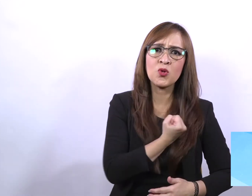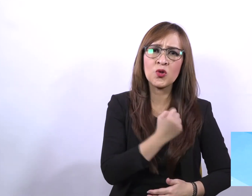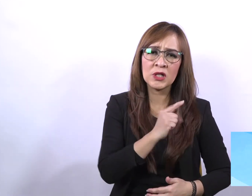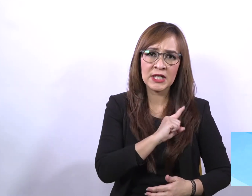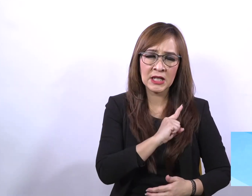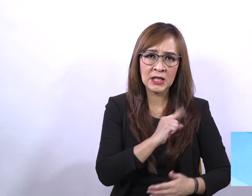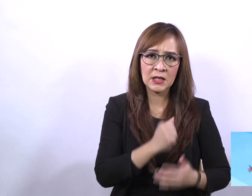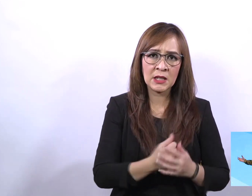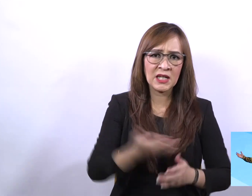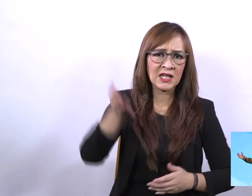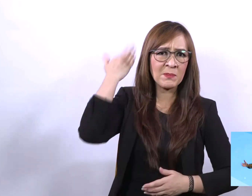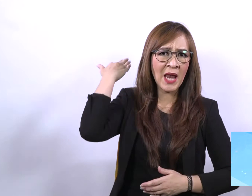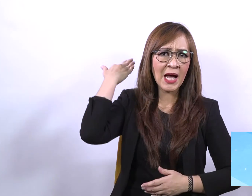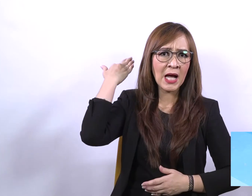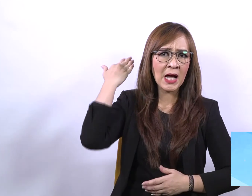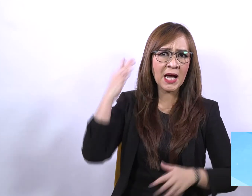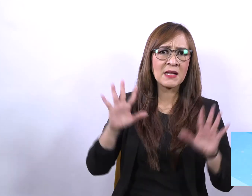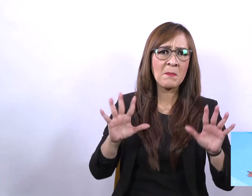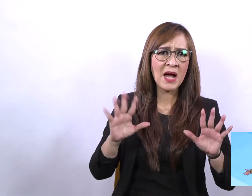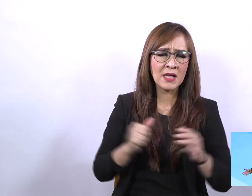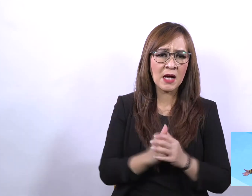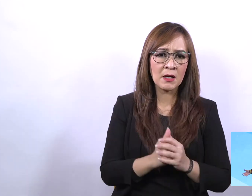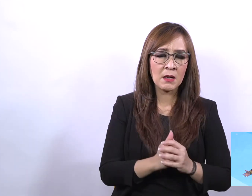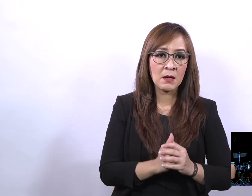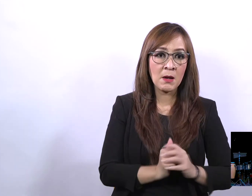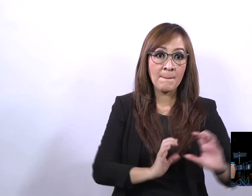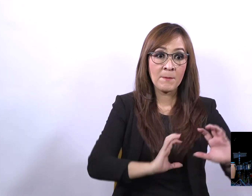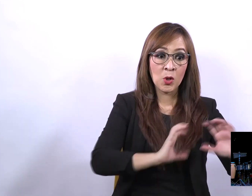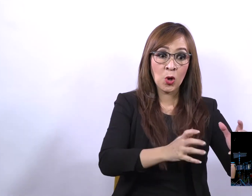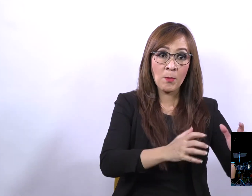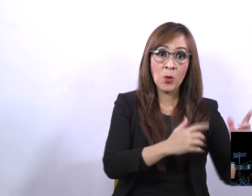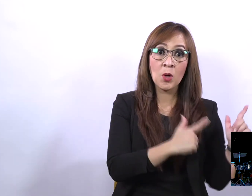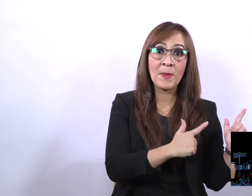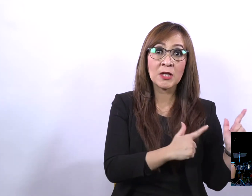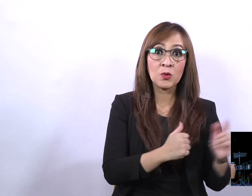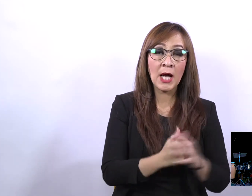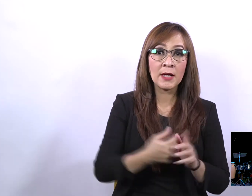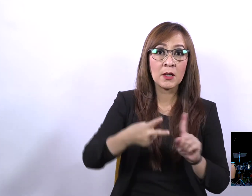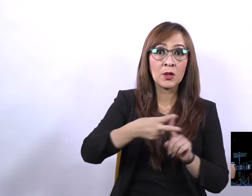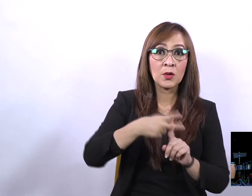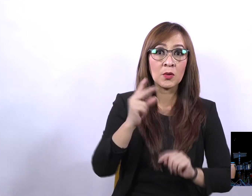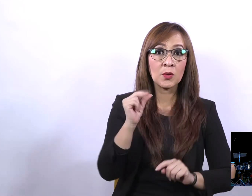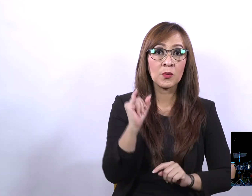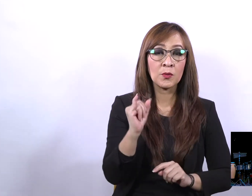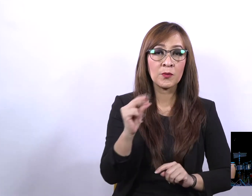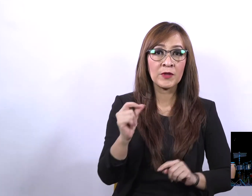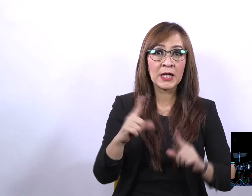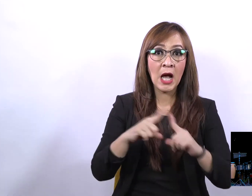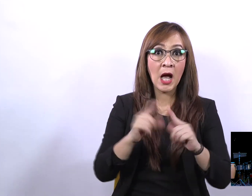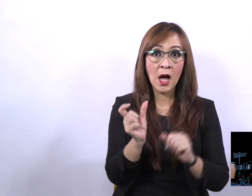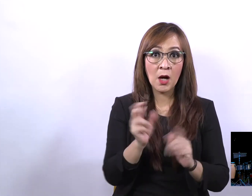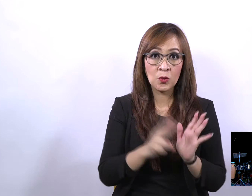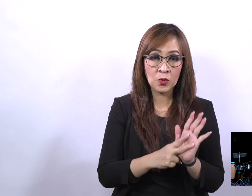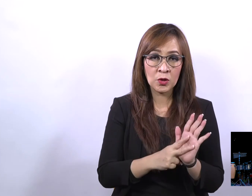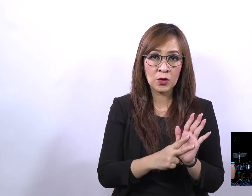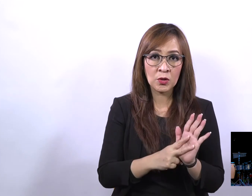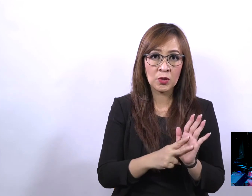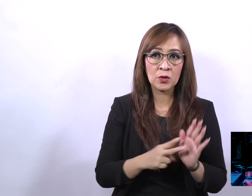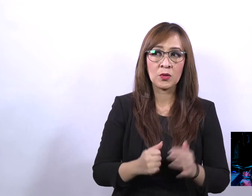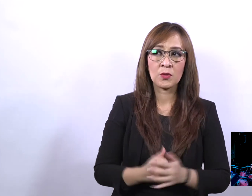kekiri dan kekanan semua adalah padang gurun nggak bisa mari ini dia dengar suara Tuhan